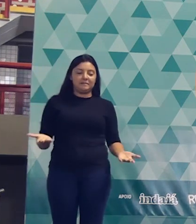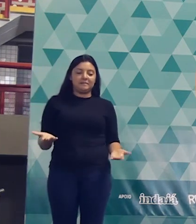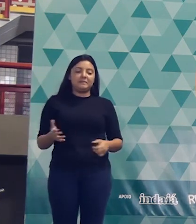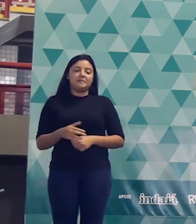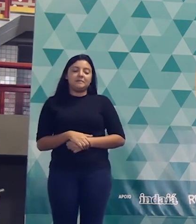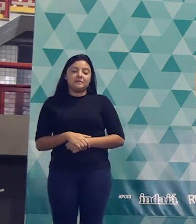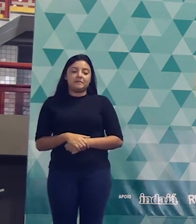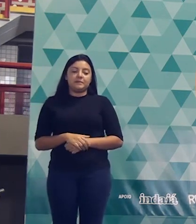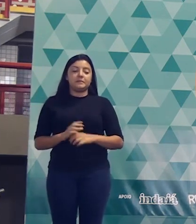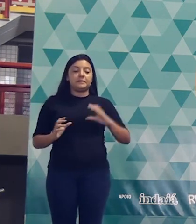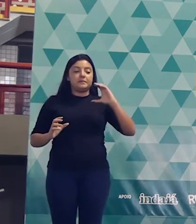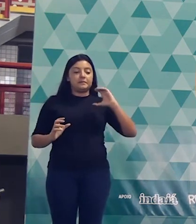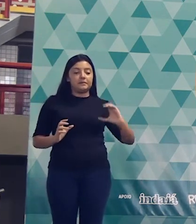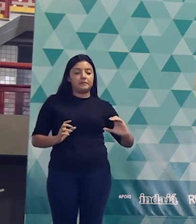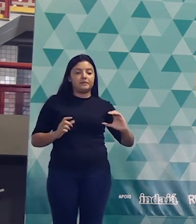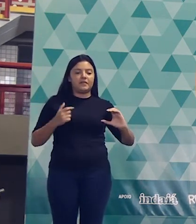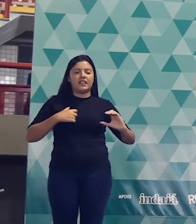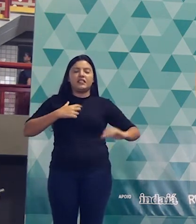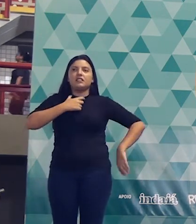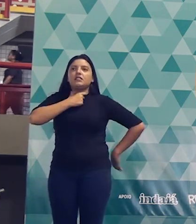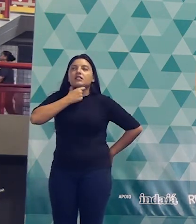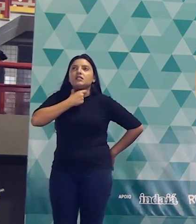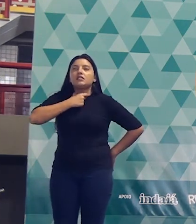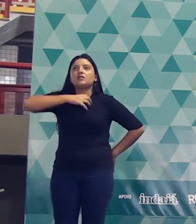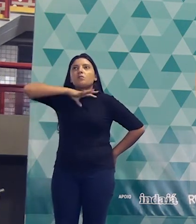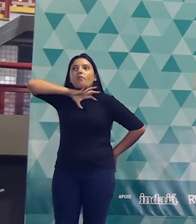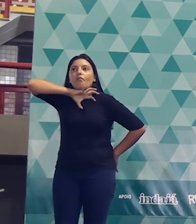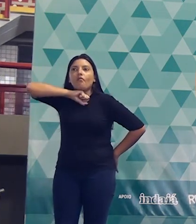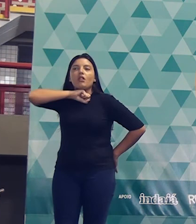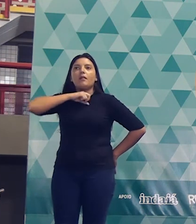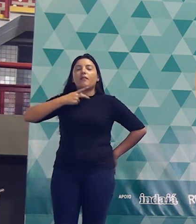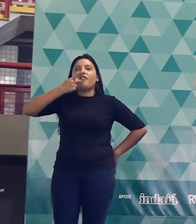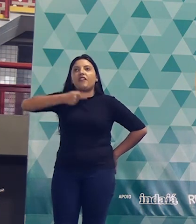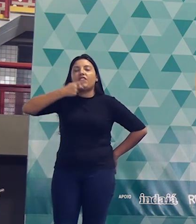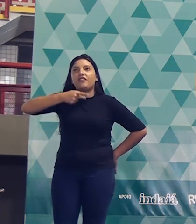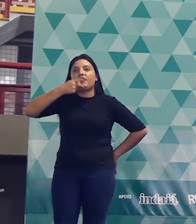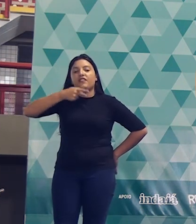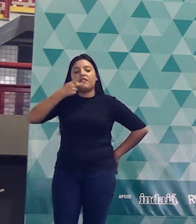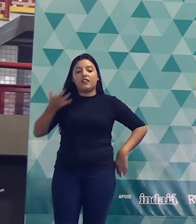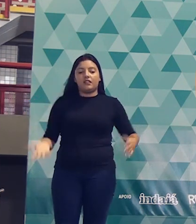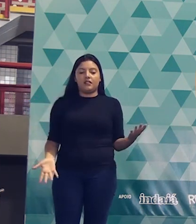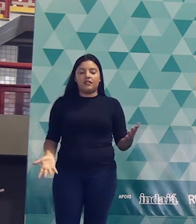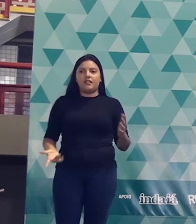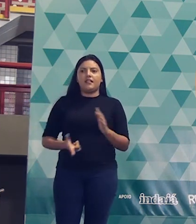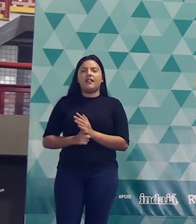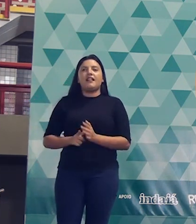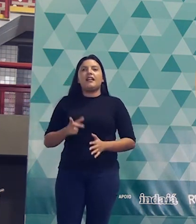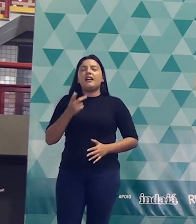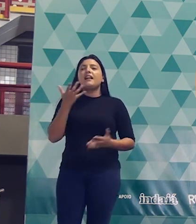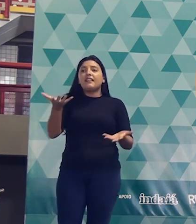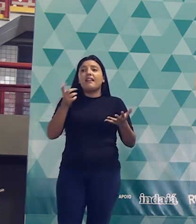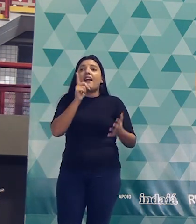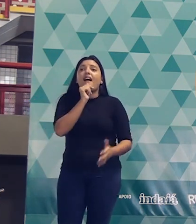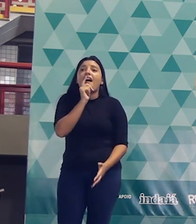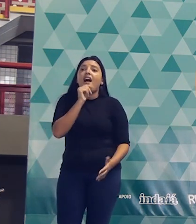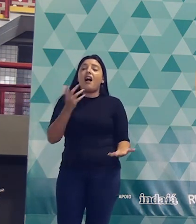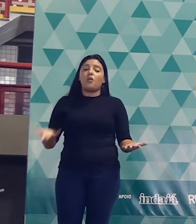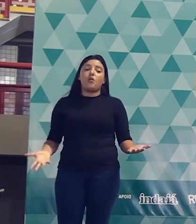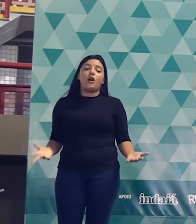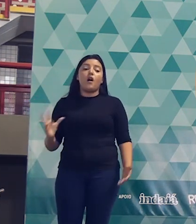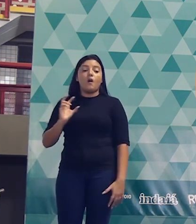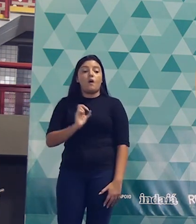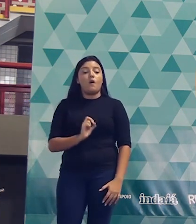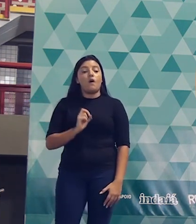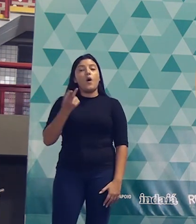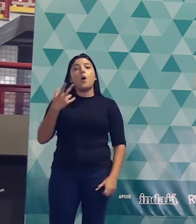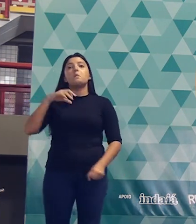Subentendido. Letra C, ó, estou com a garganta seca de tanto falar. Subentende-se o quê? Que a pessoa quer água, né? Ou